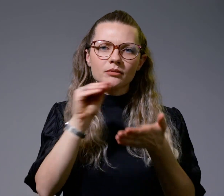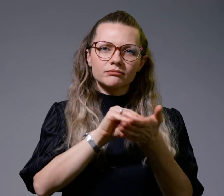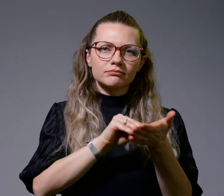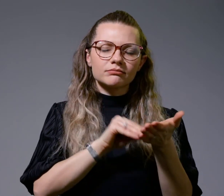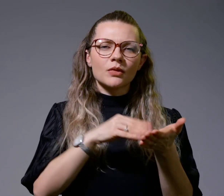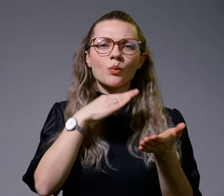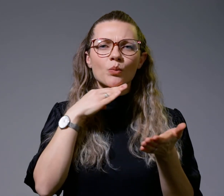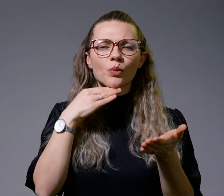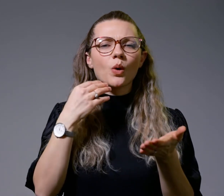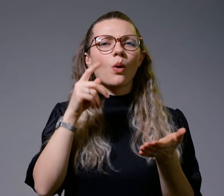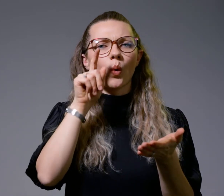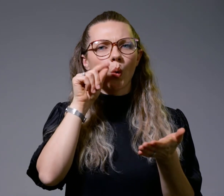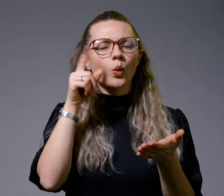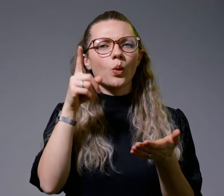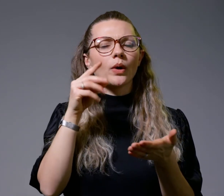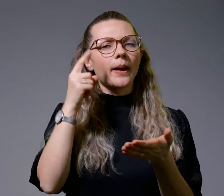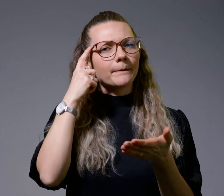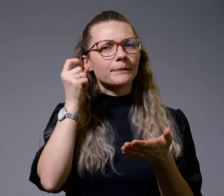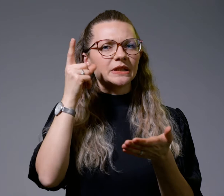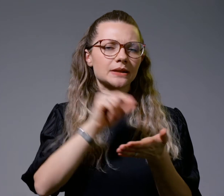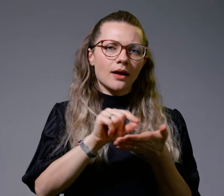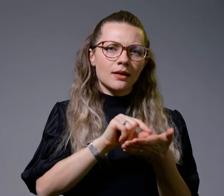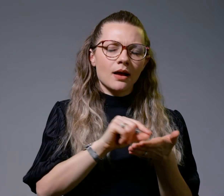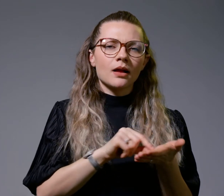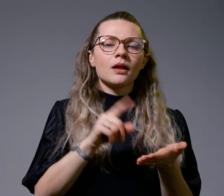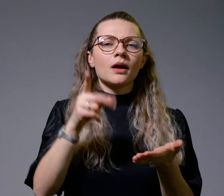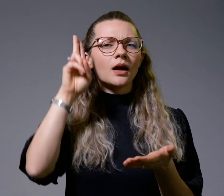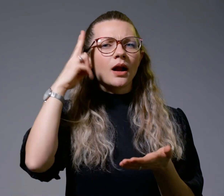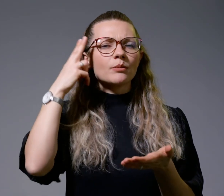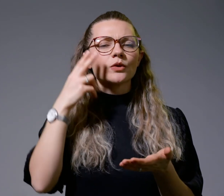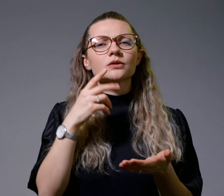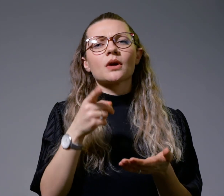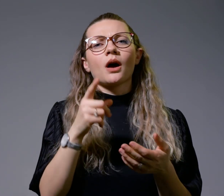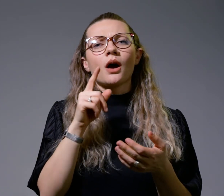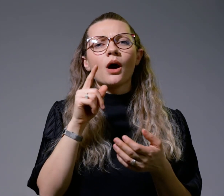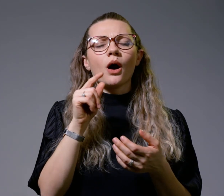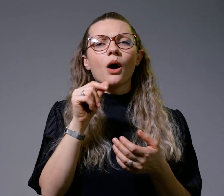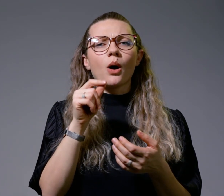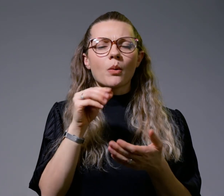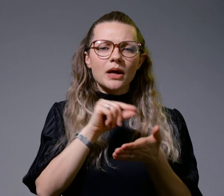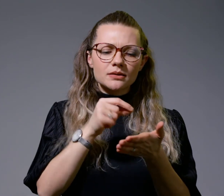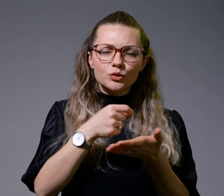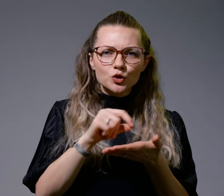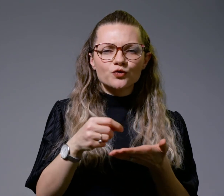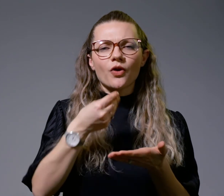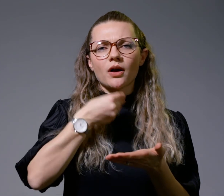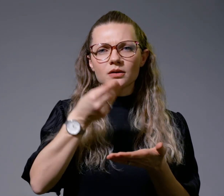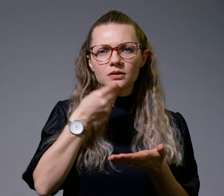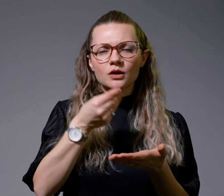многу автори, од кои најпознати се тие на романсиерот и раскажувач Стале